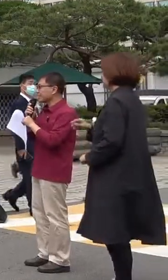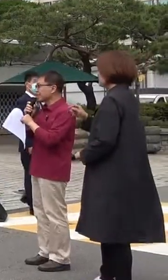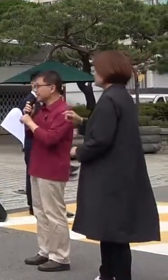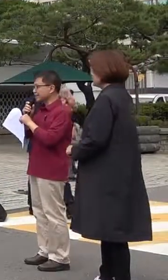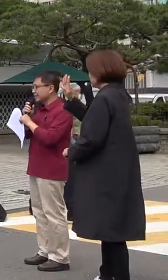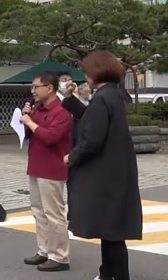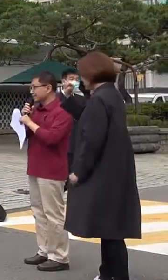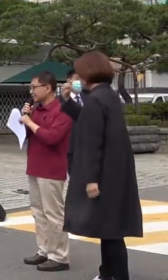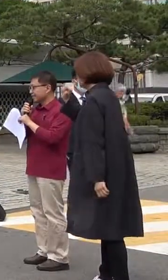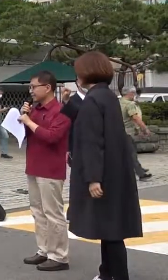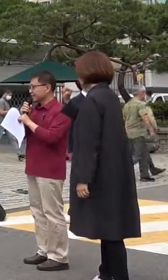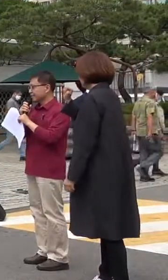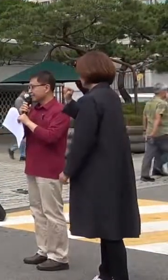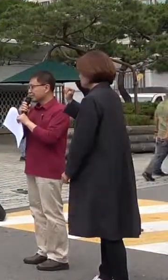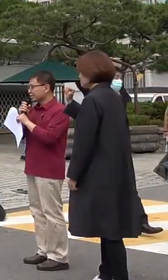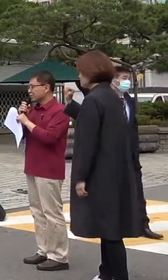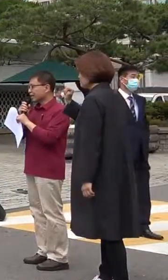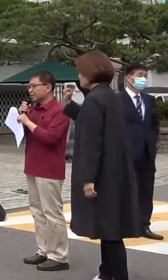KBS는